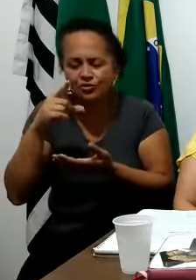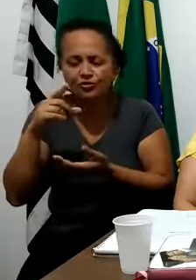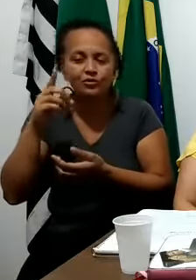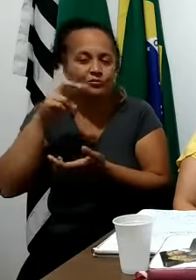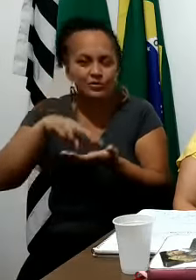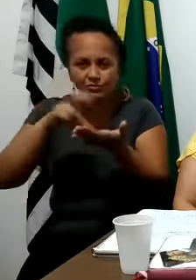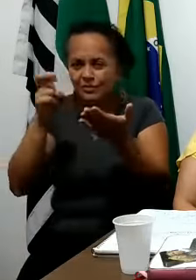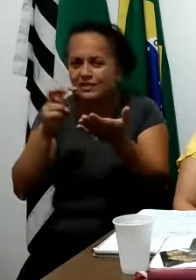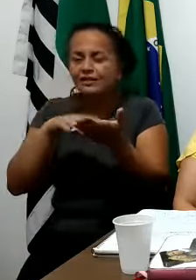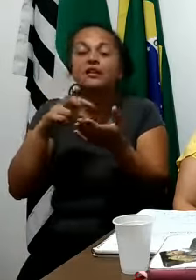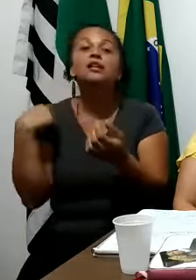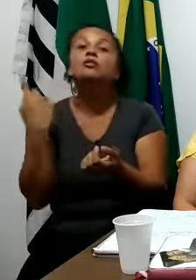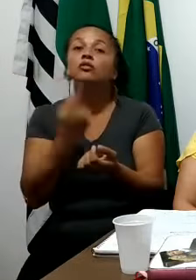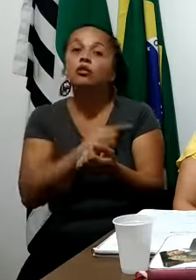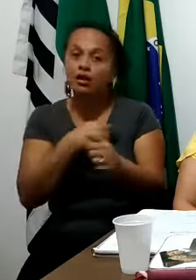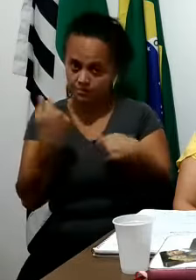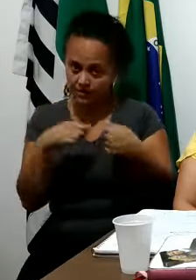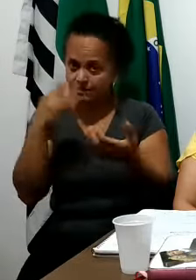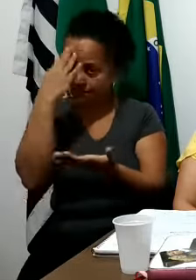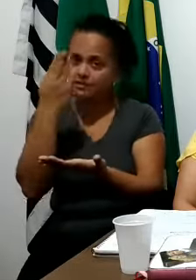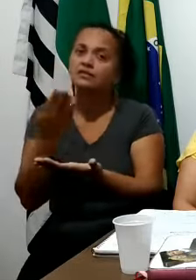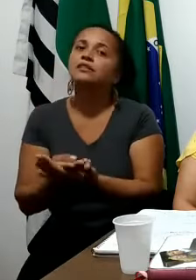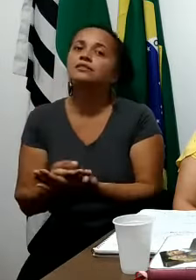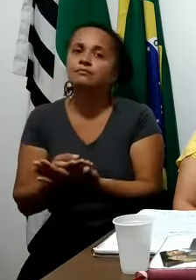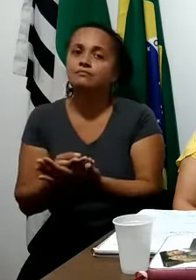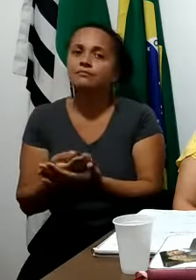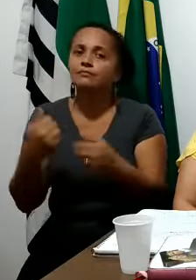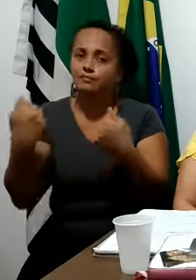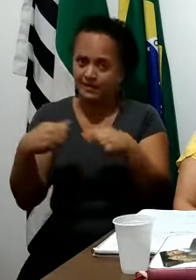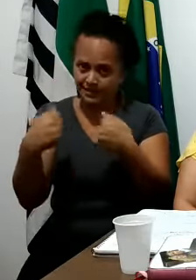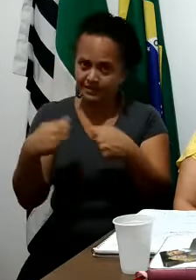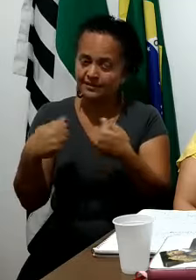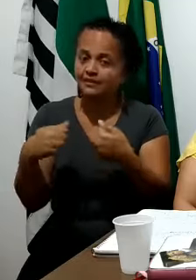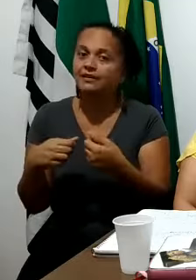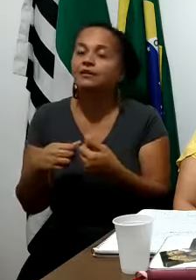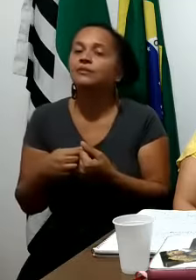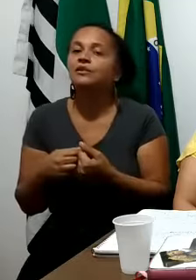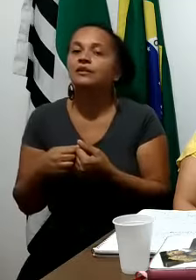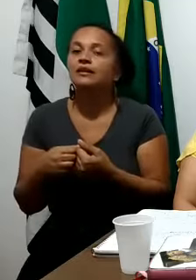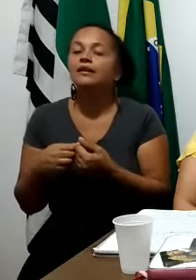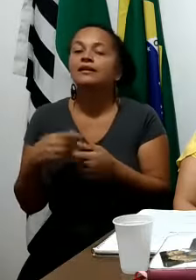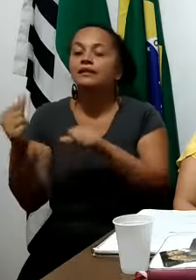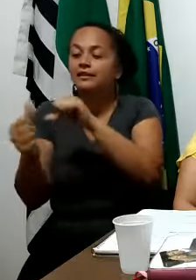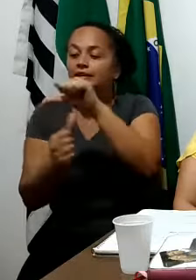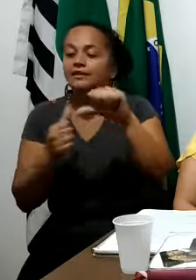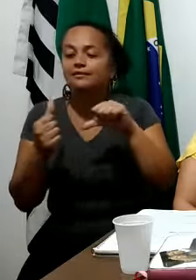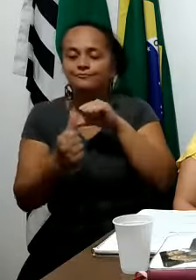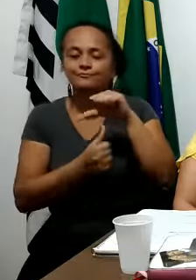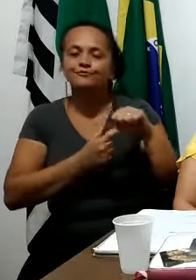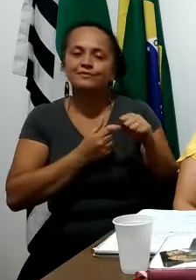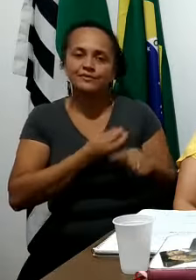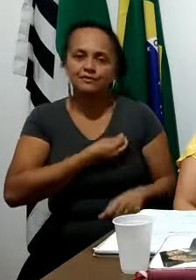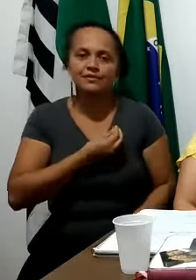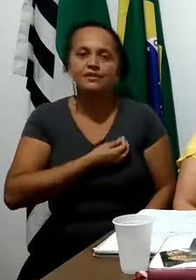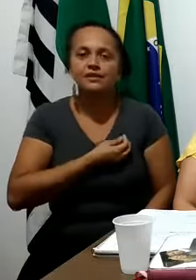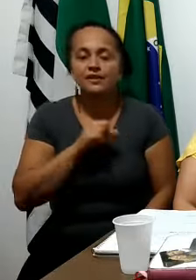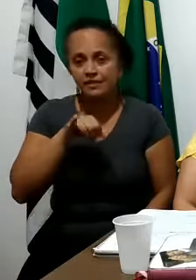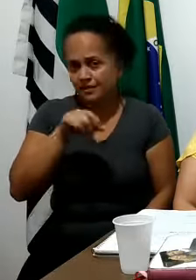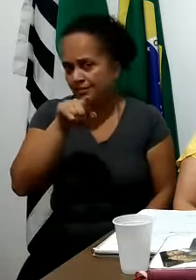palavra nos transforme, irmãos. Se essa palavra não transformar você, ela só vai virar um discurso na sua boca.